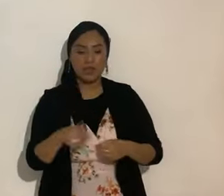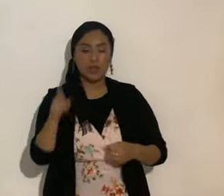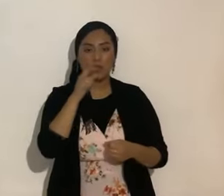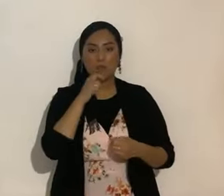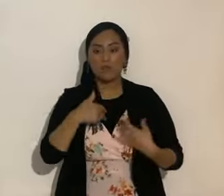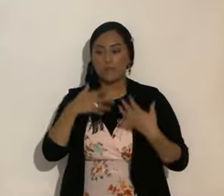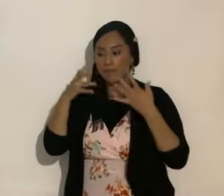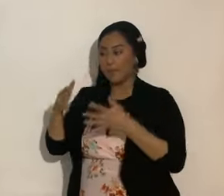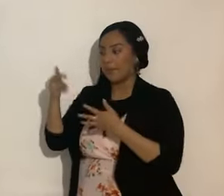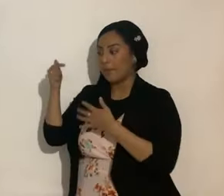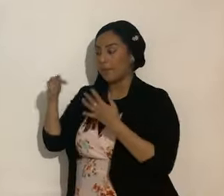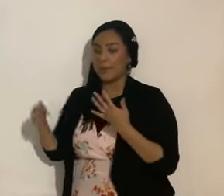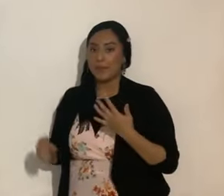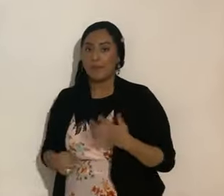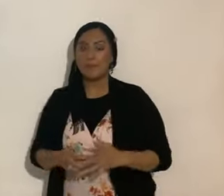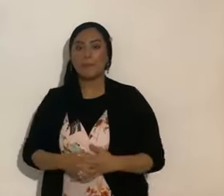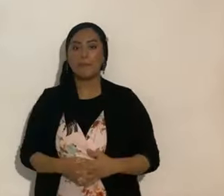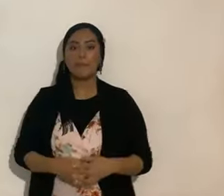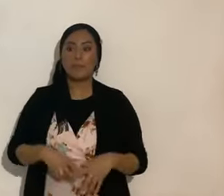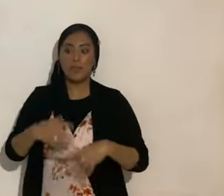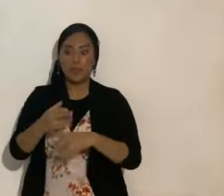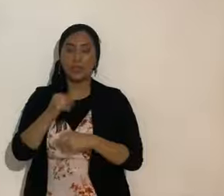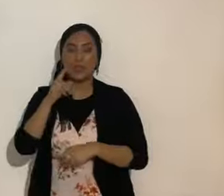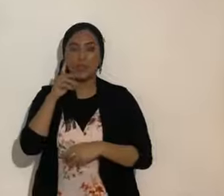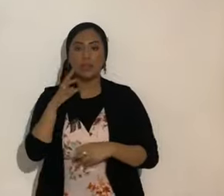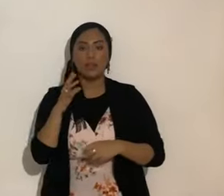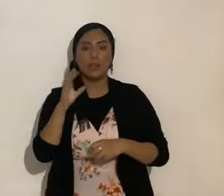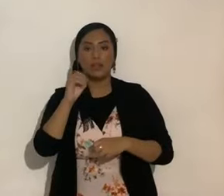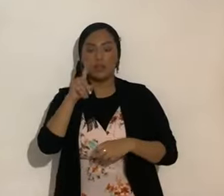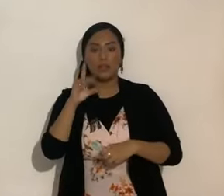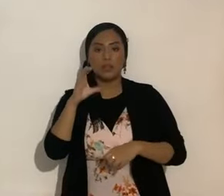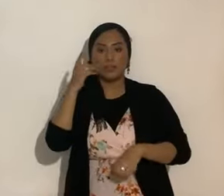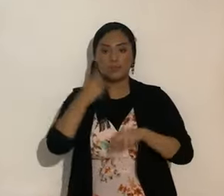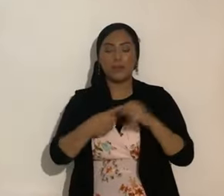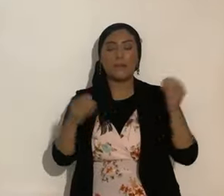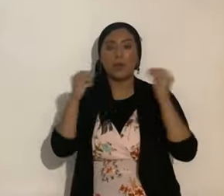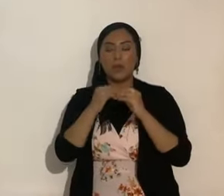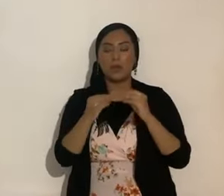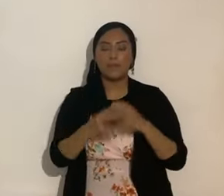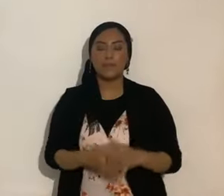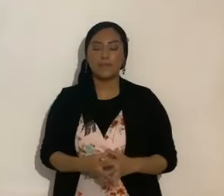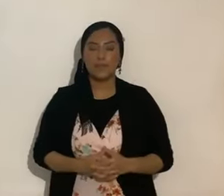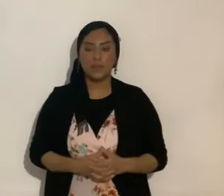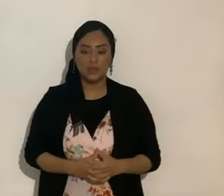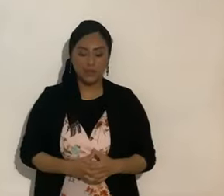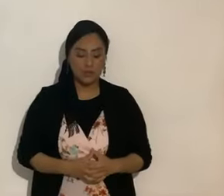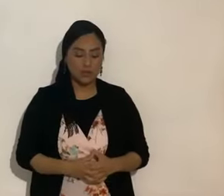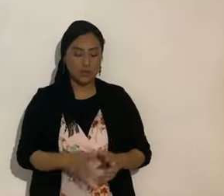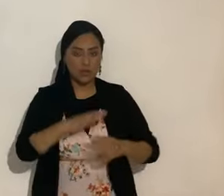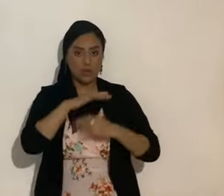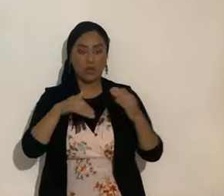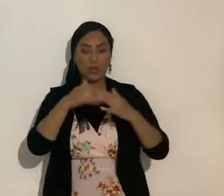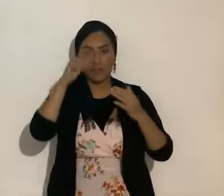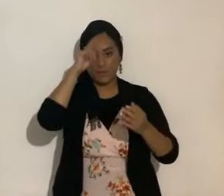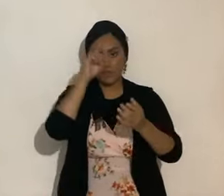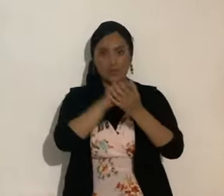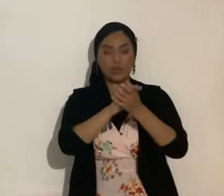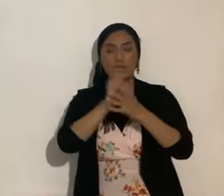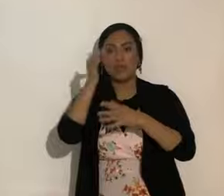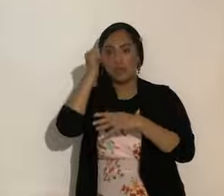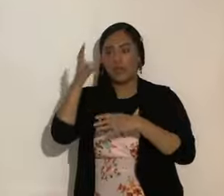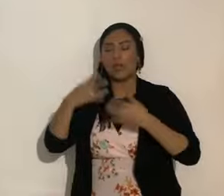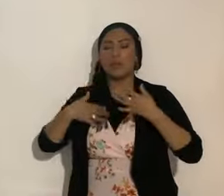dejado esto, esto y esto, van a recibir 100 veces más con persecuciones. O sea, todos los creyentes en Yahshua